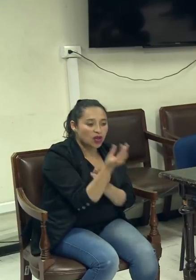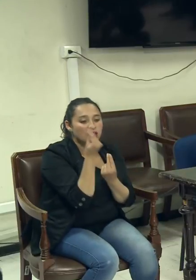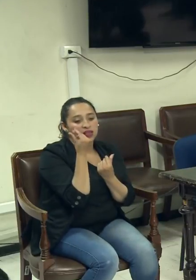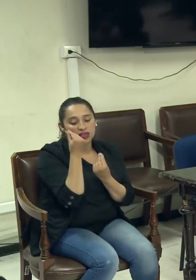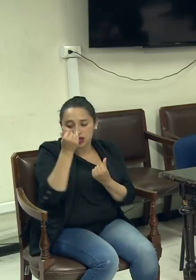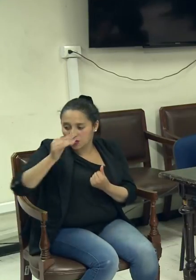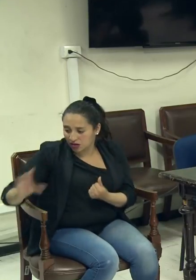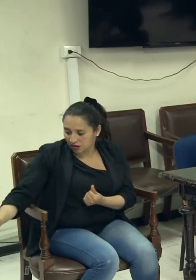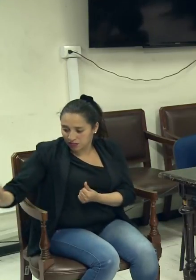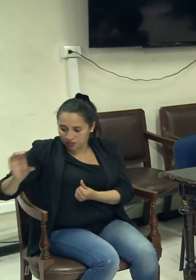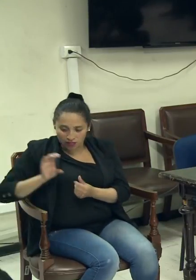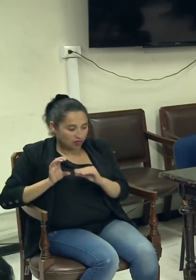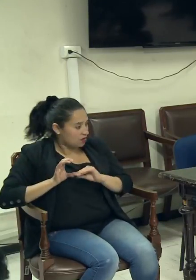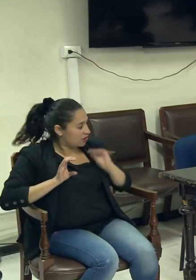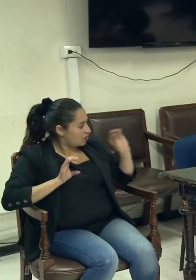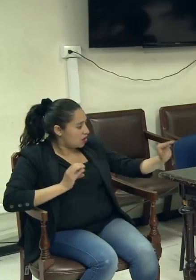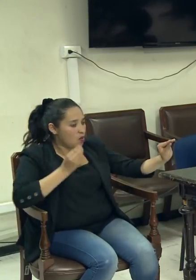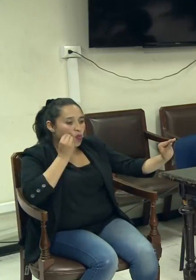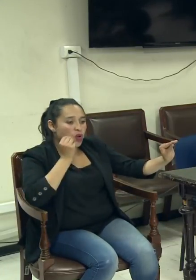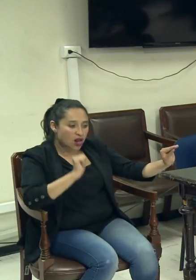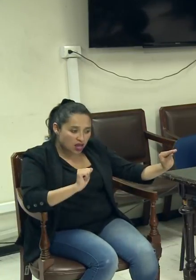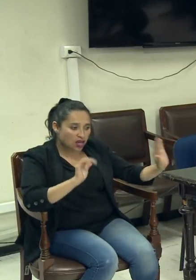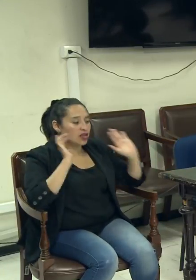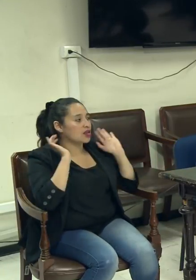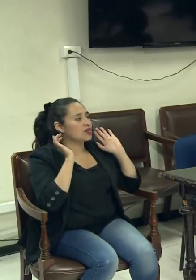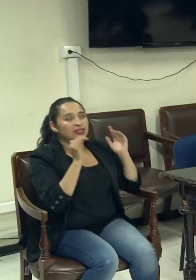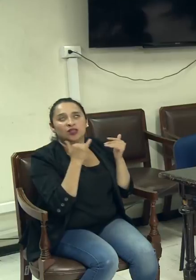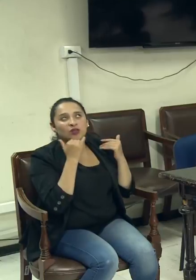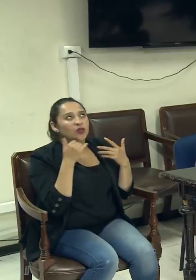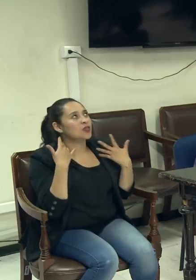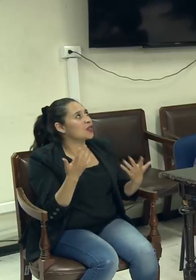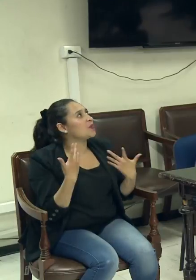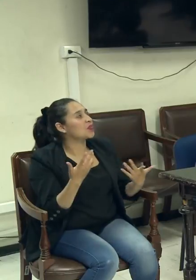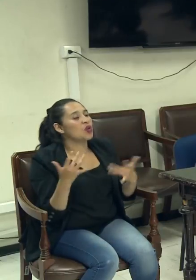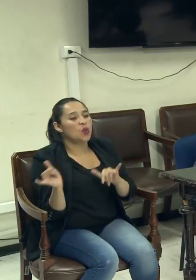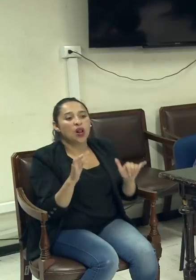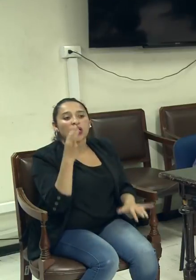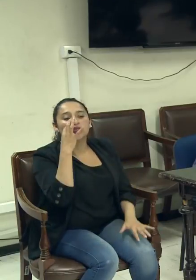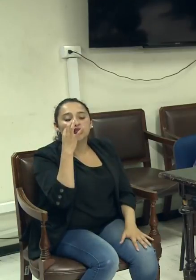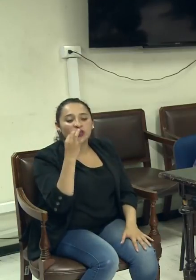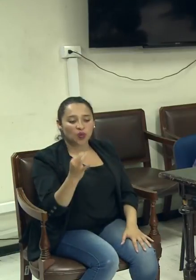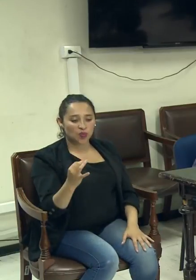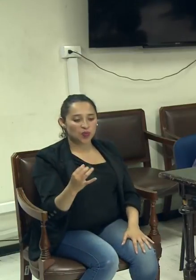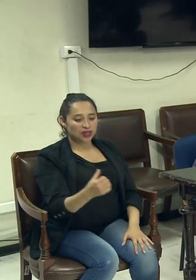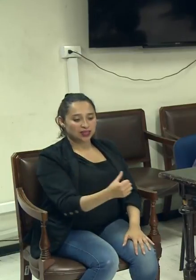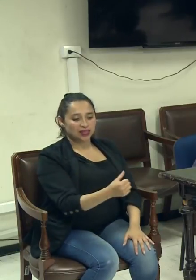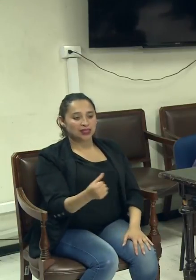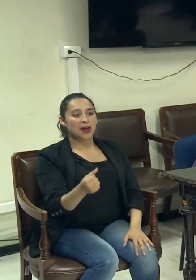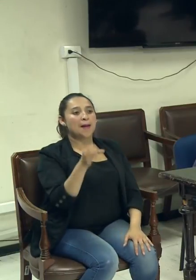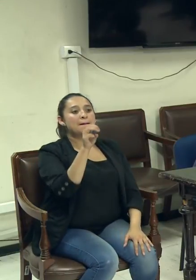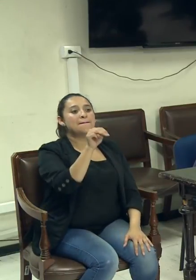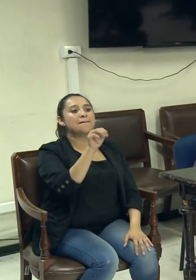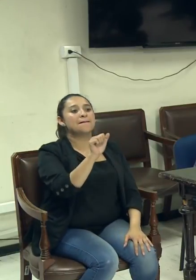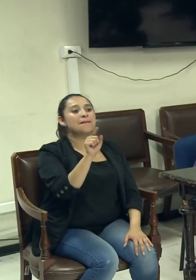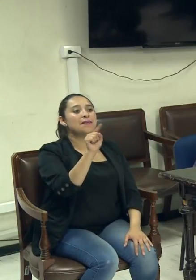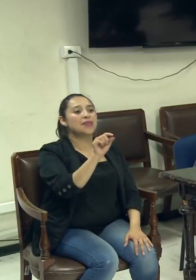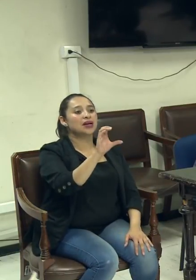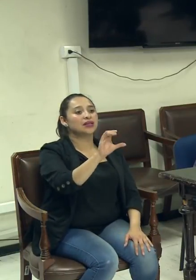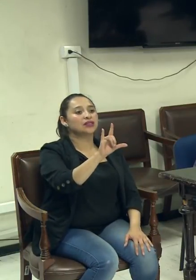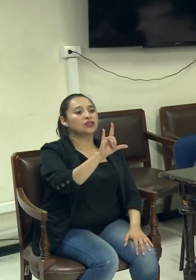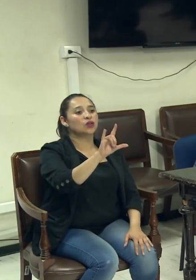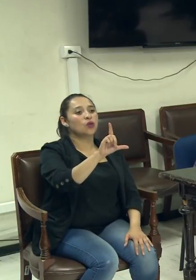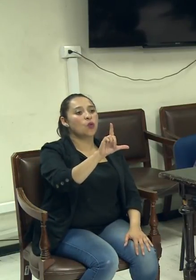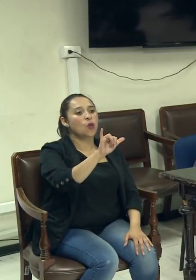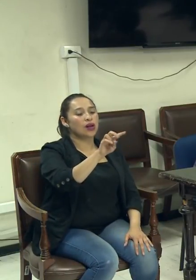le llevas. Sí, no sé cómo decir, el privilegio de la masculinidad es el privilegio del